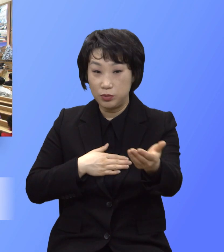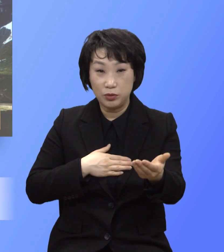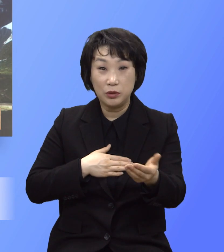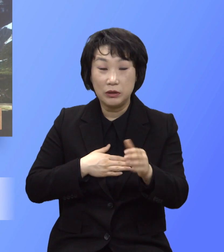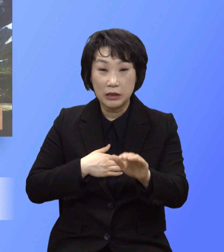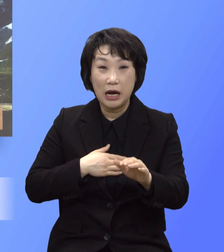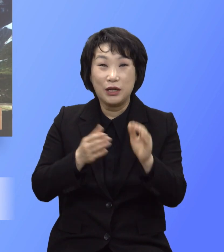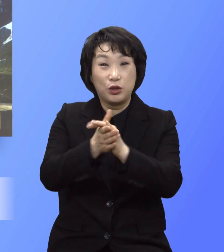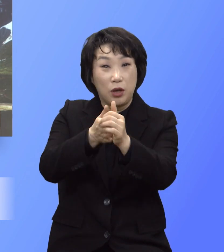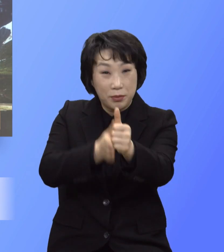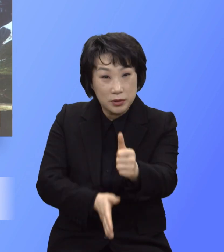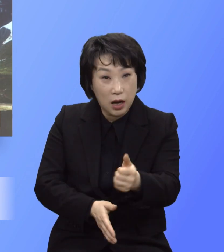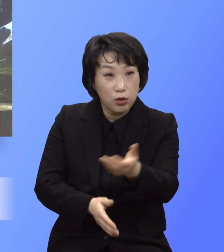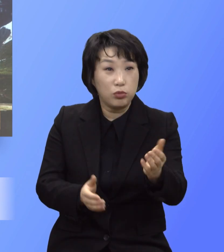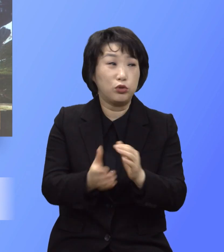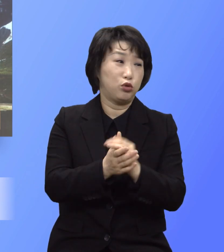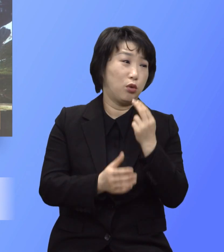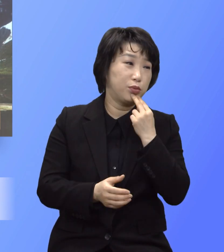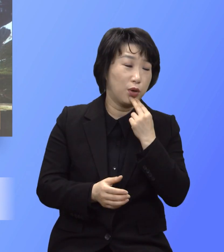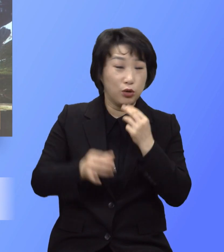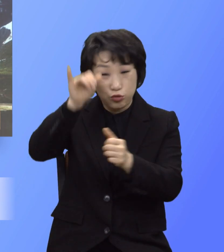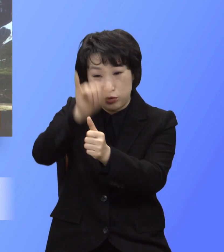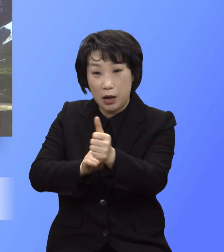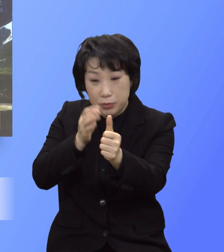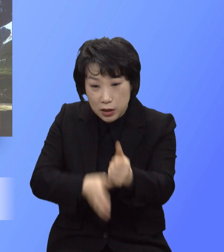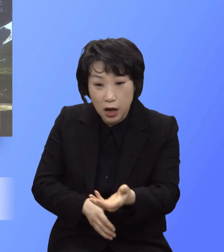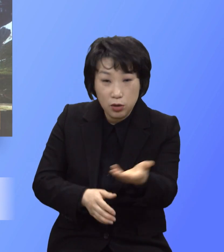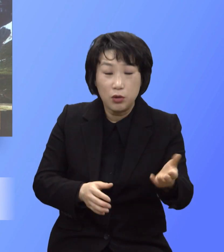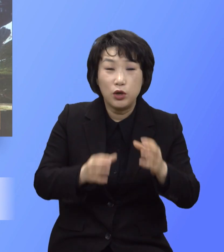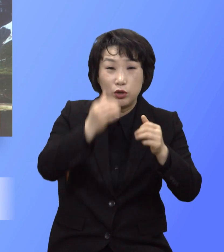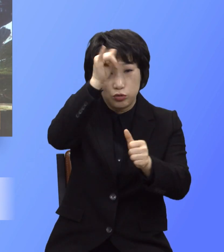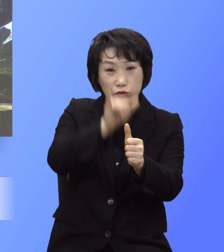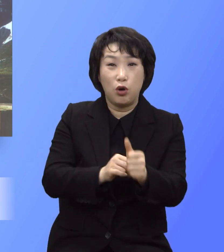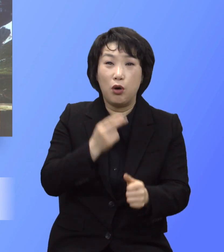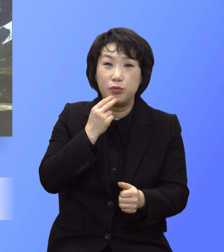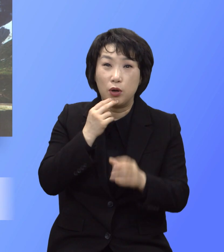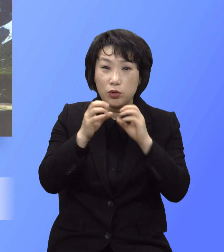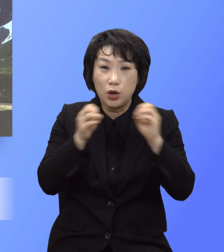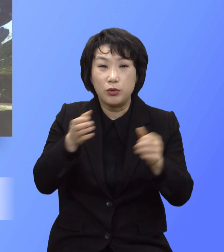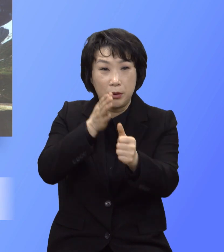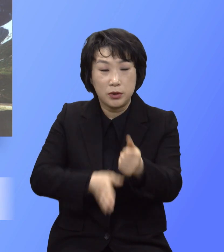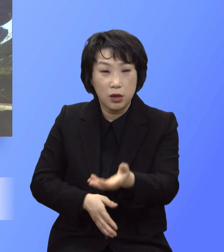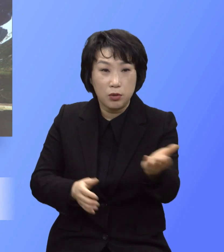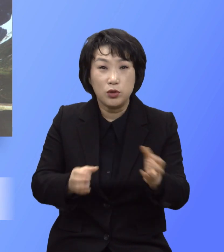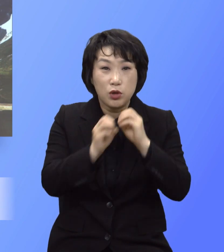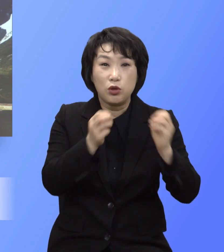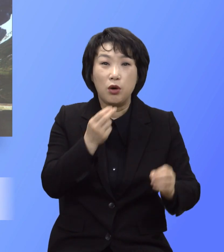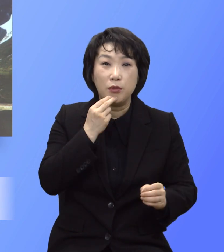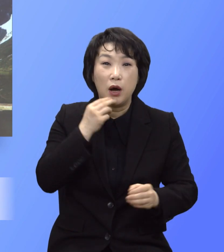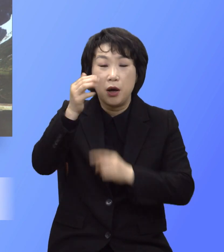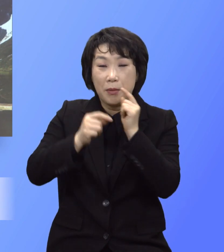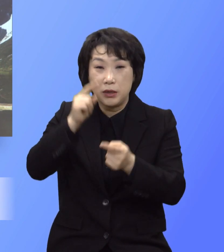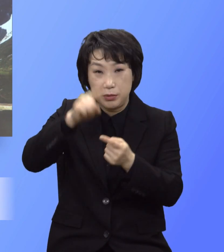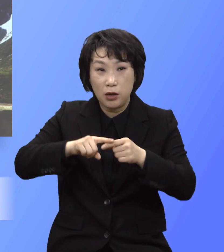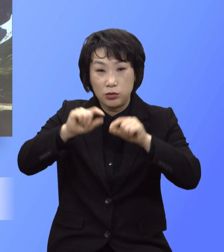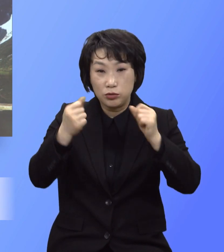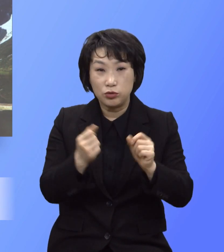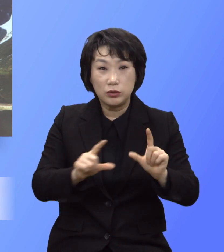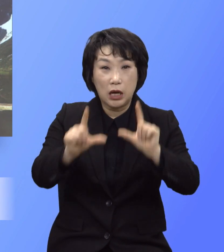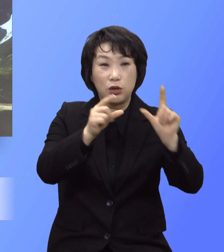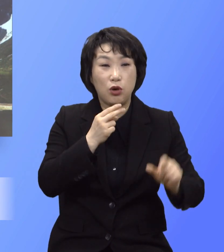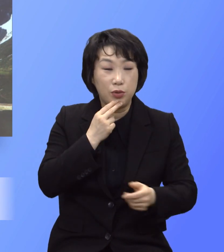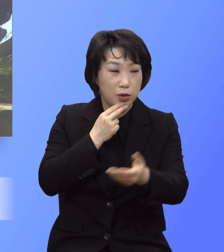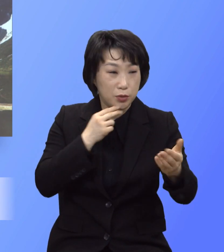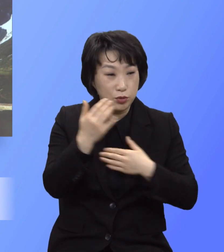보세요. 기도하지 않는 사람, 충성하지 않는 사람, 전도하지 않는 사람, 하나님 말씀대로 안 사는 사람,